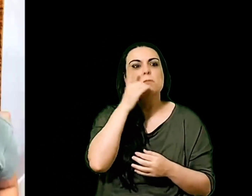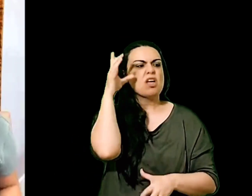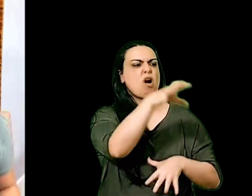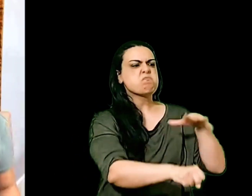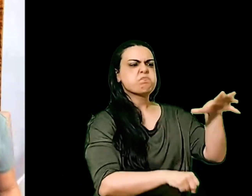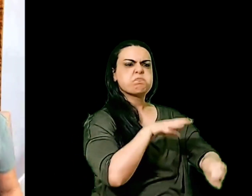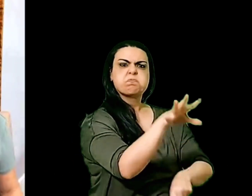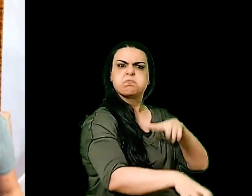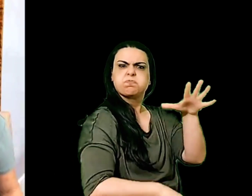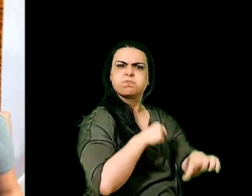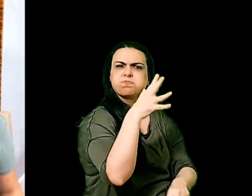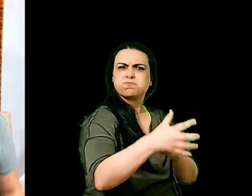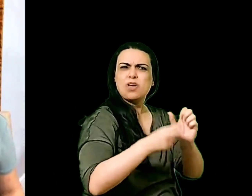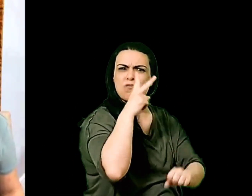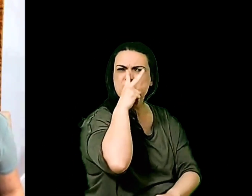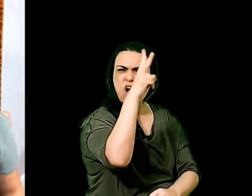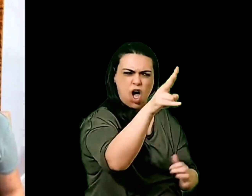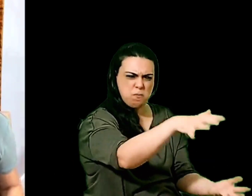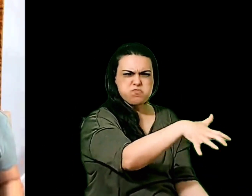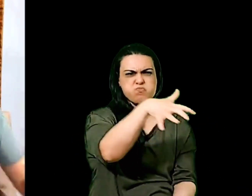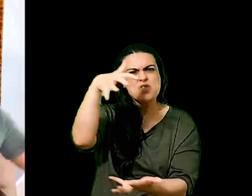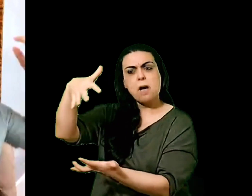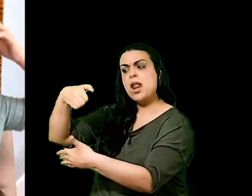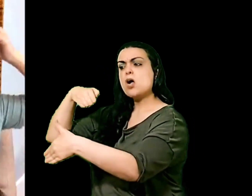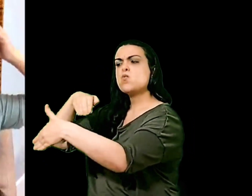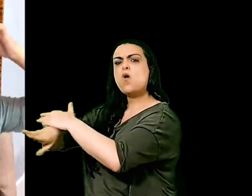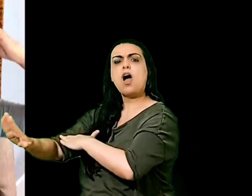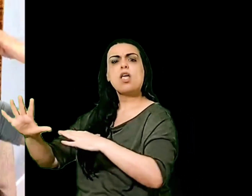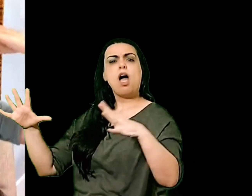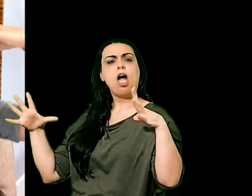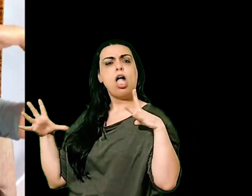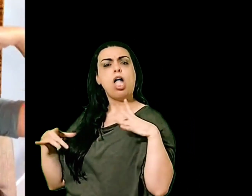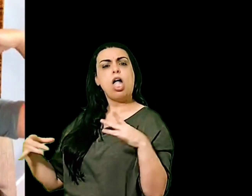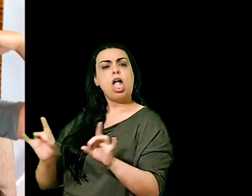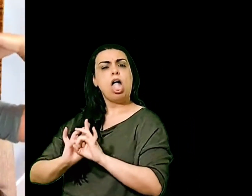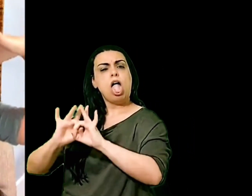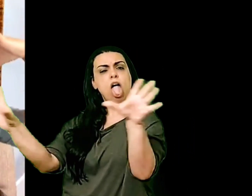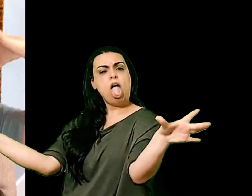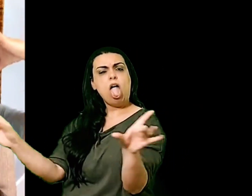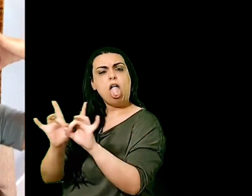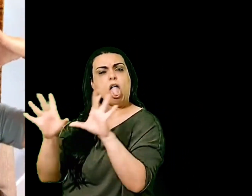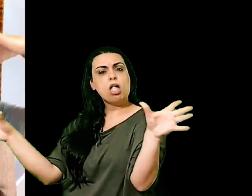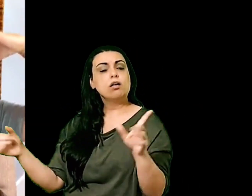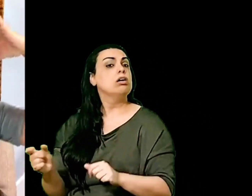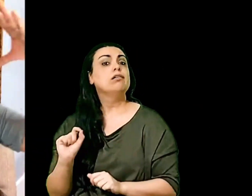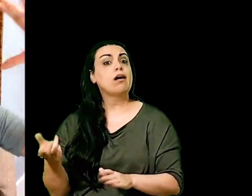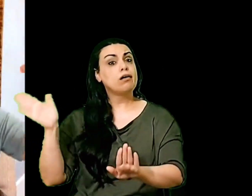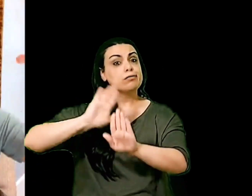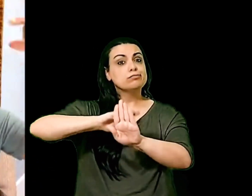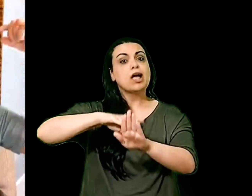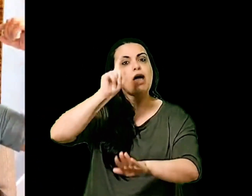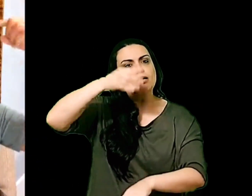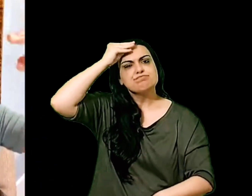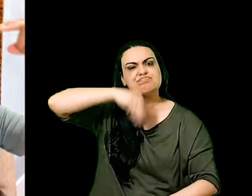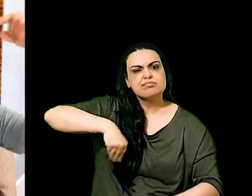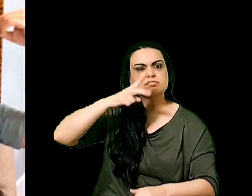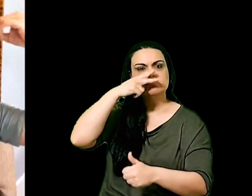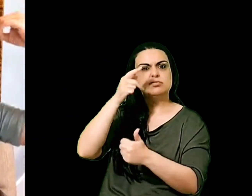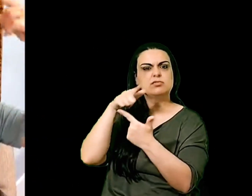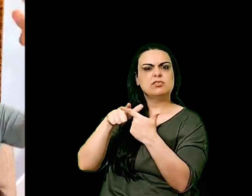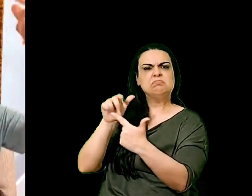Eles queriam colher então mais, para quê? Para usarem segundo seu deleite. Isso revelava, sabe o quê?